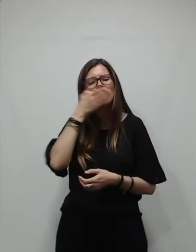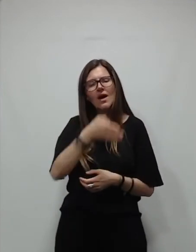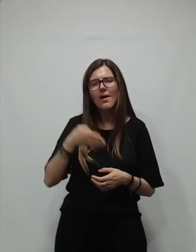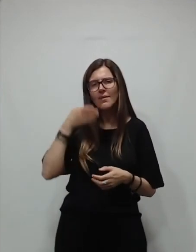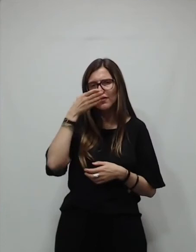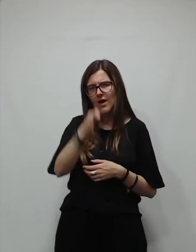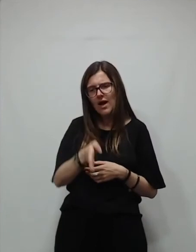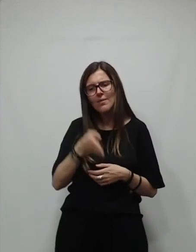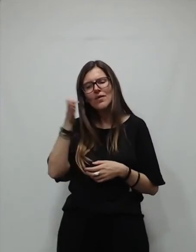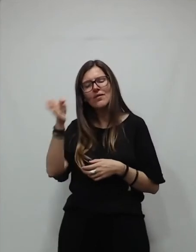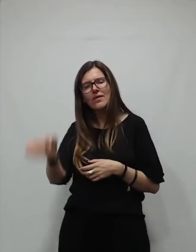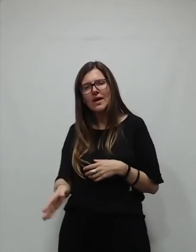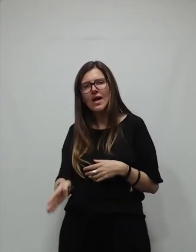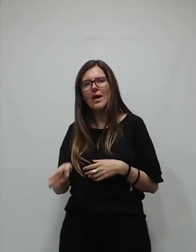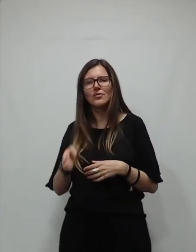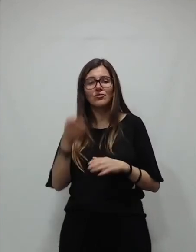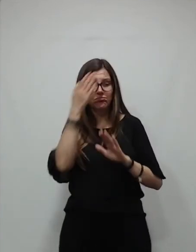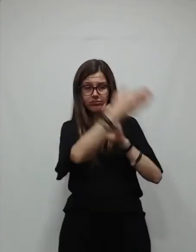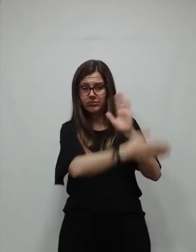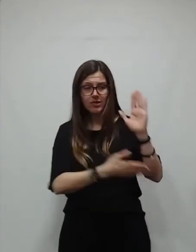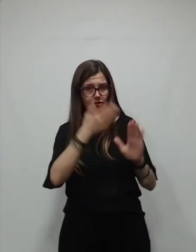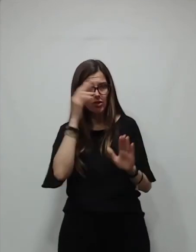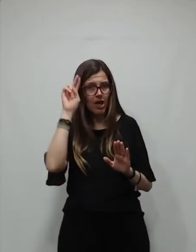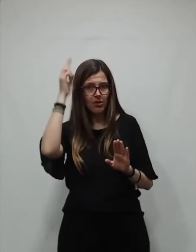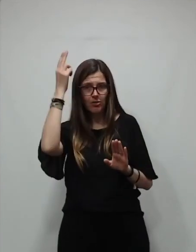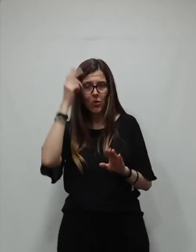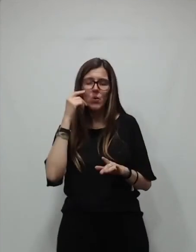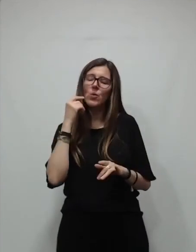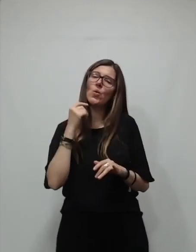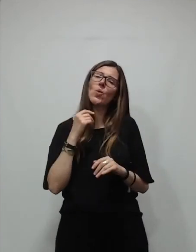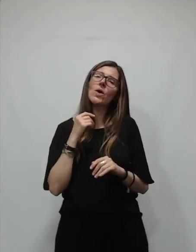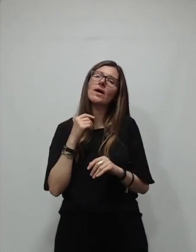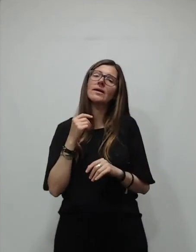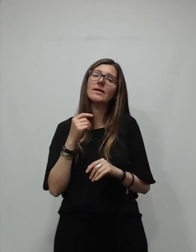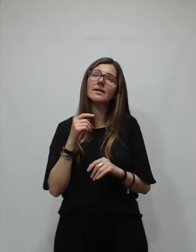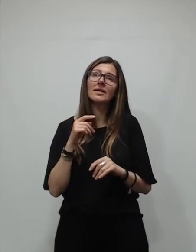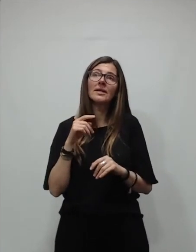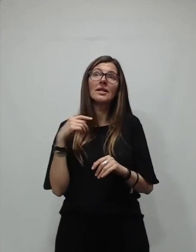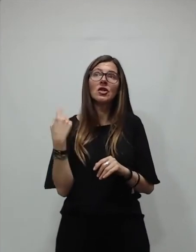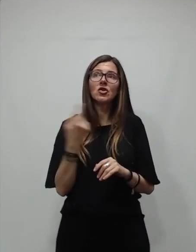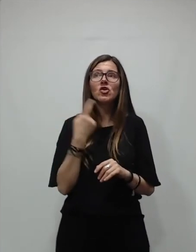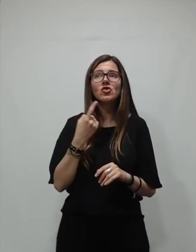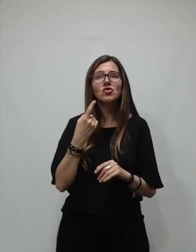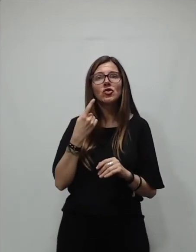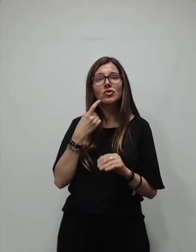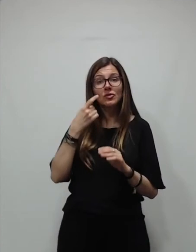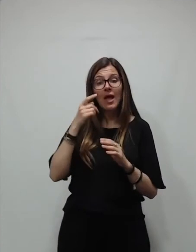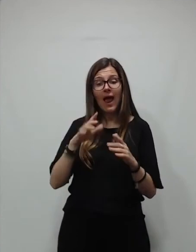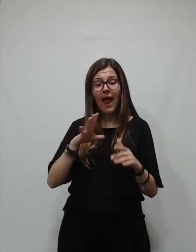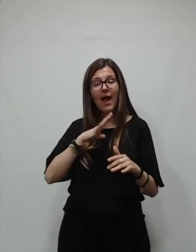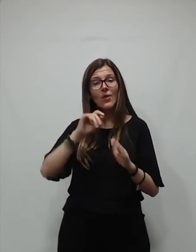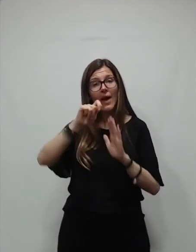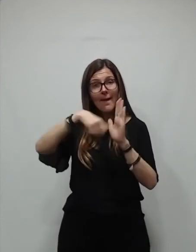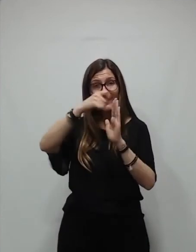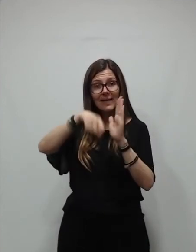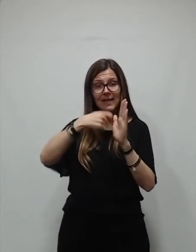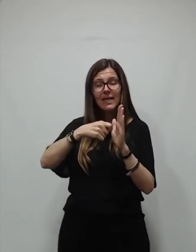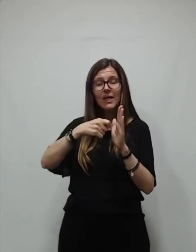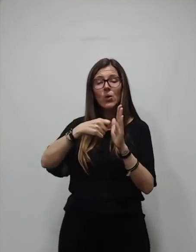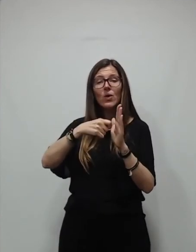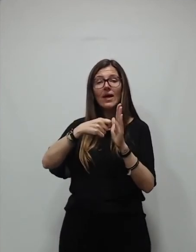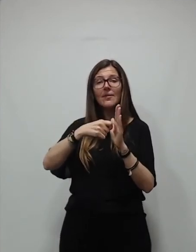nacional, local, del país. Digo, nosotros utilizamos la estrategia de la película Locura al Aire como un testimonio de una realidad,